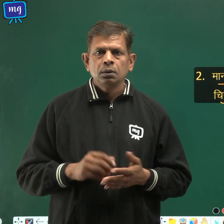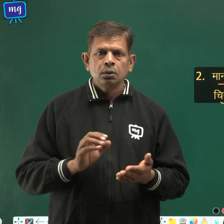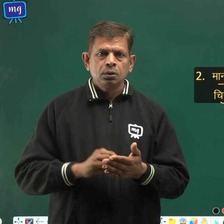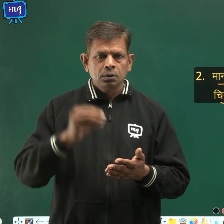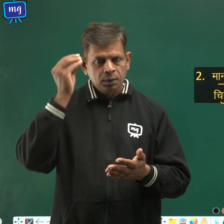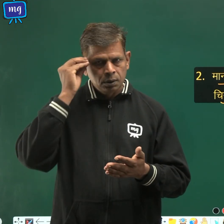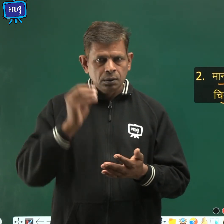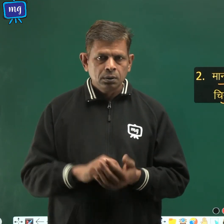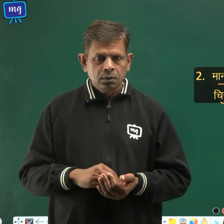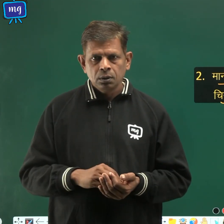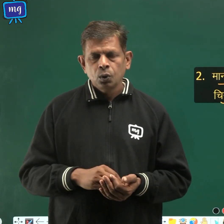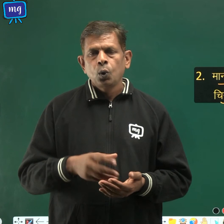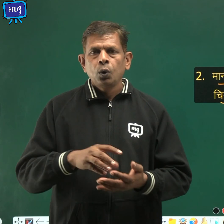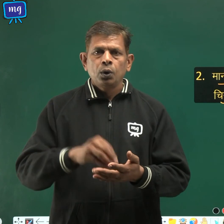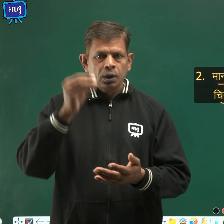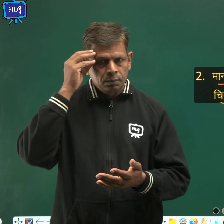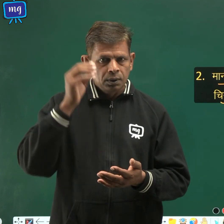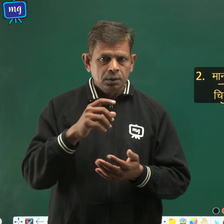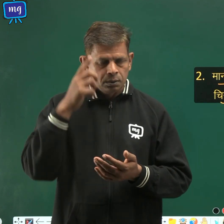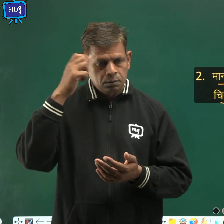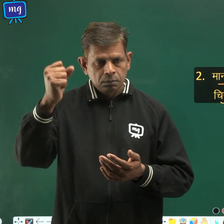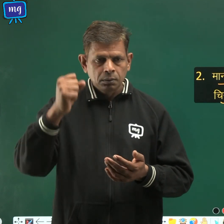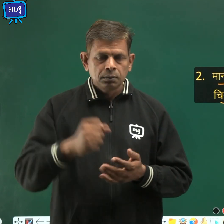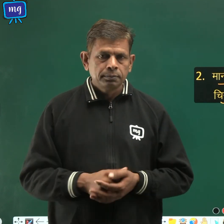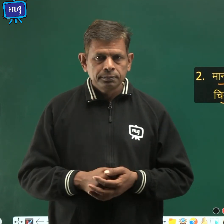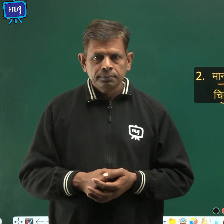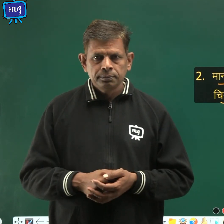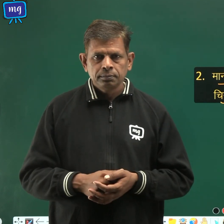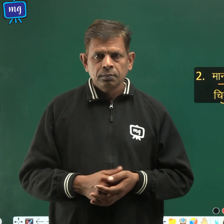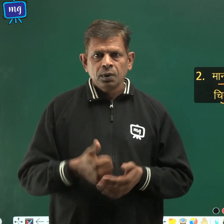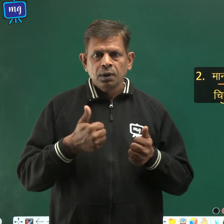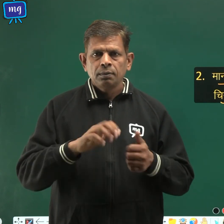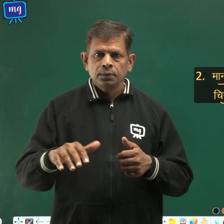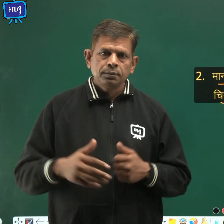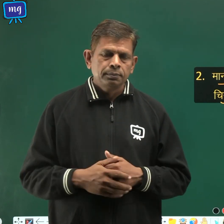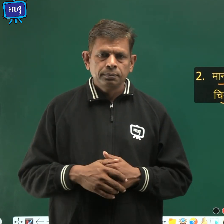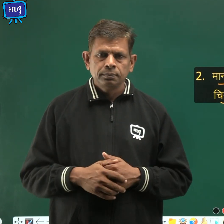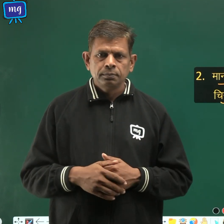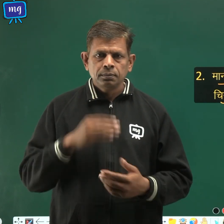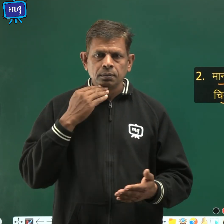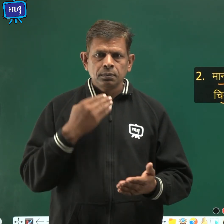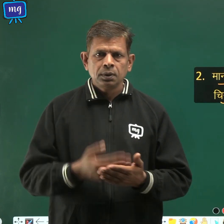समझना और याद भी करना। ठीक है बच्चों, धन्यवाद।